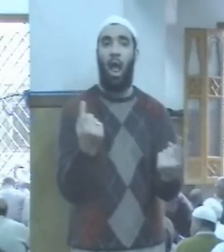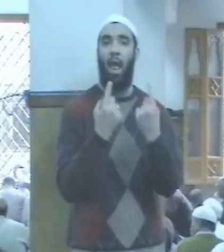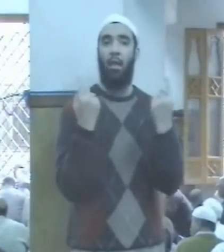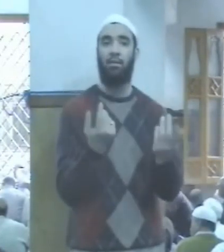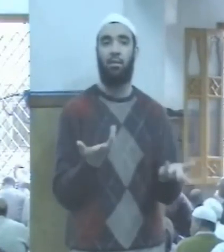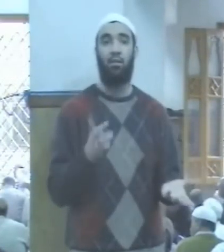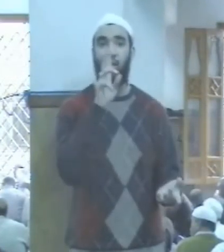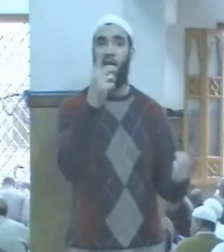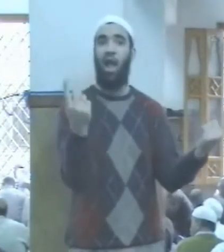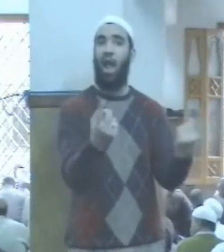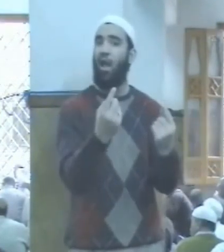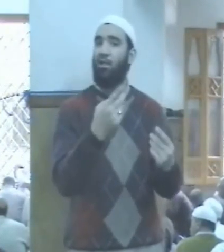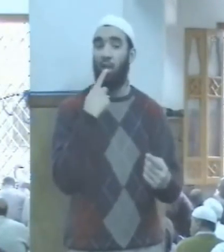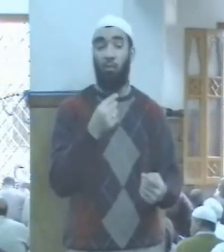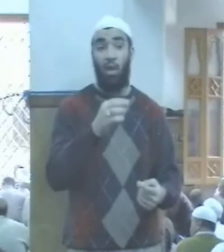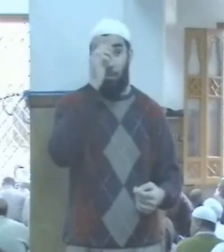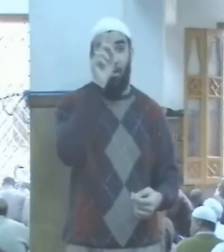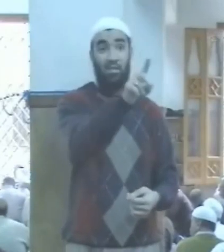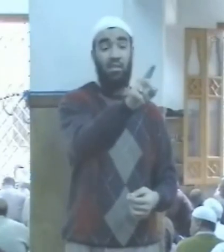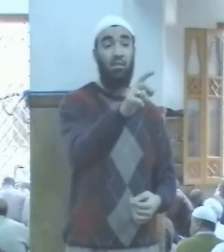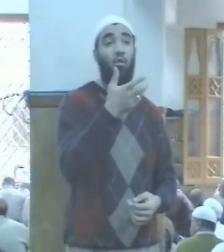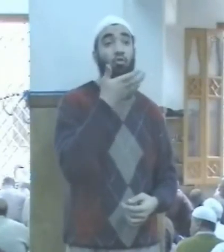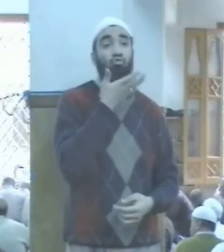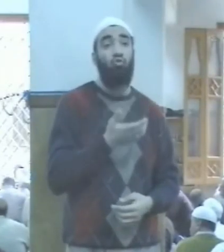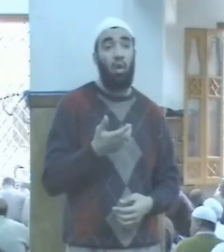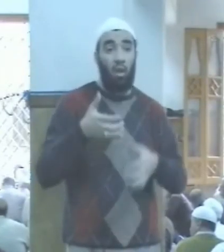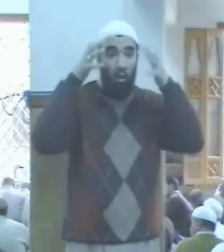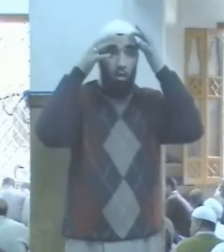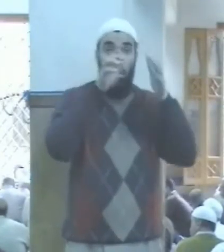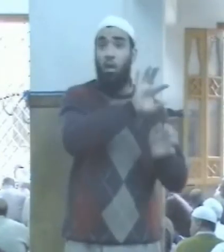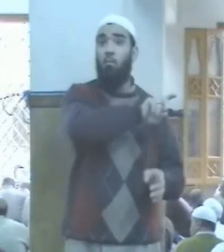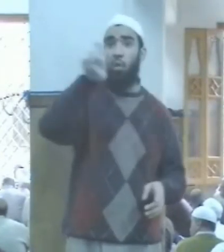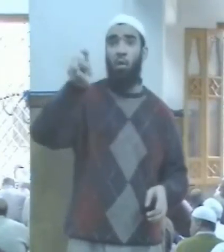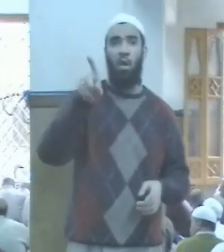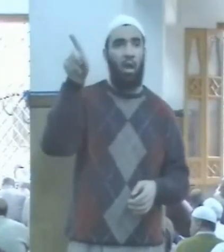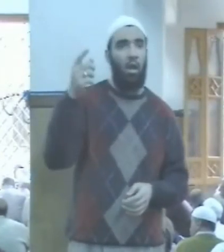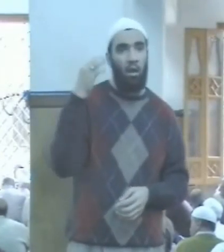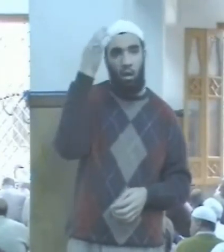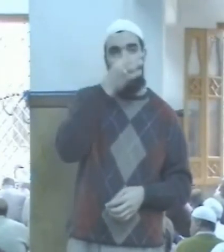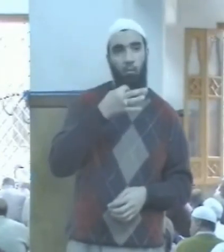لا أنكر هذا العالم ما يراه،